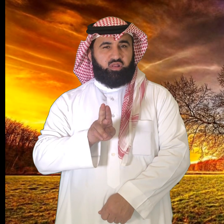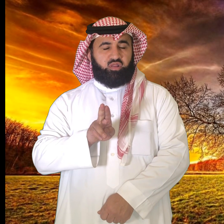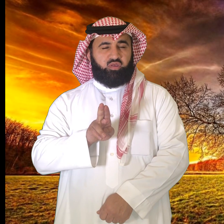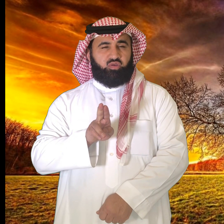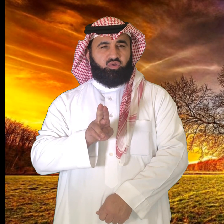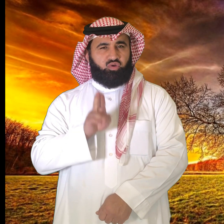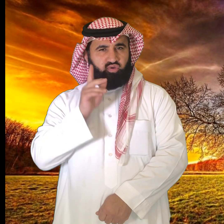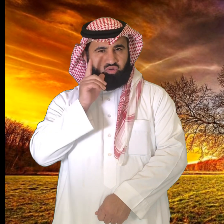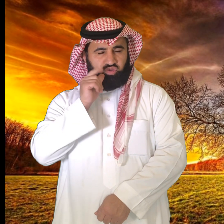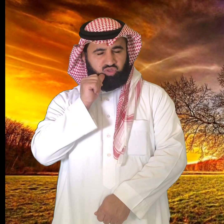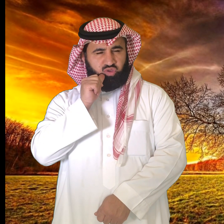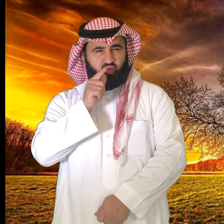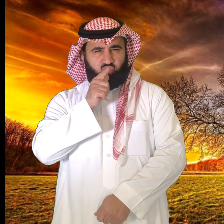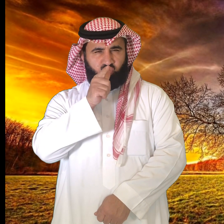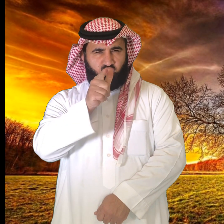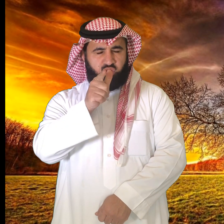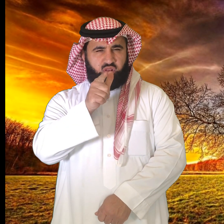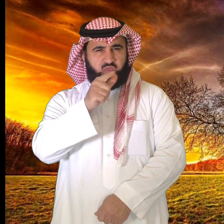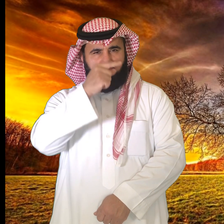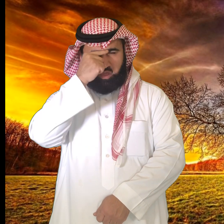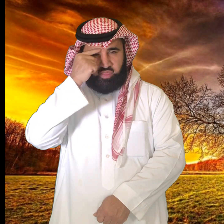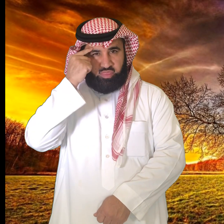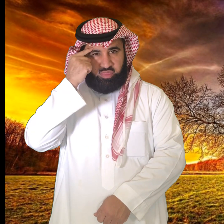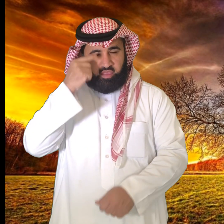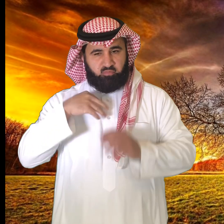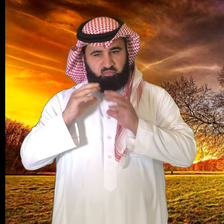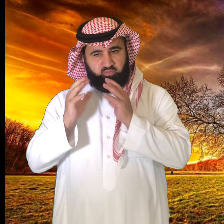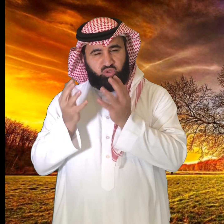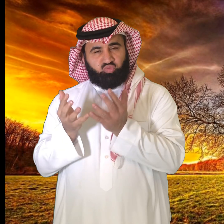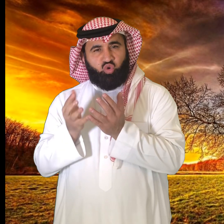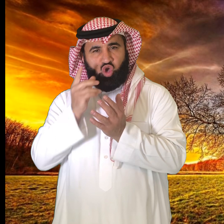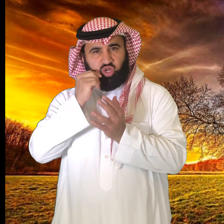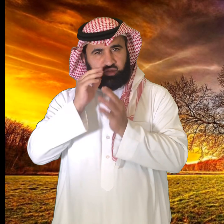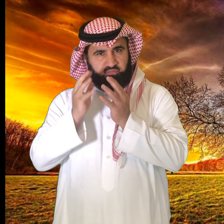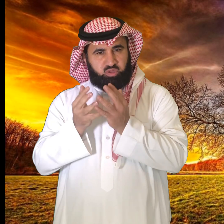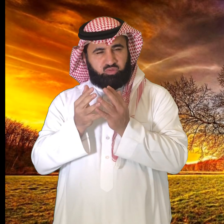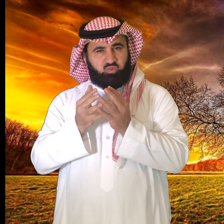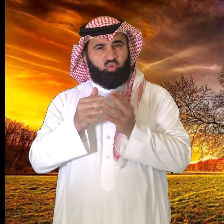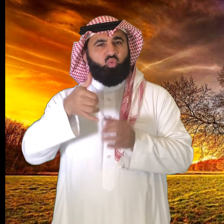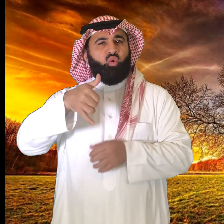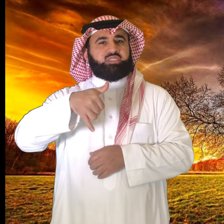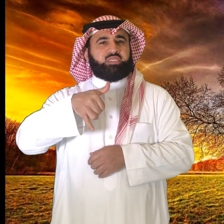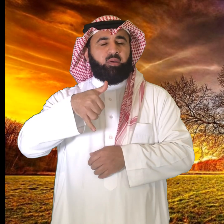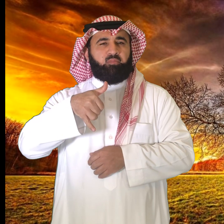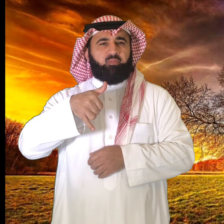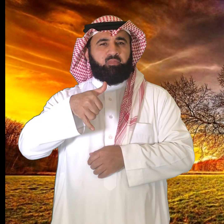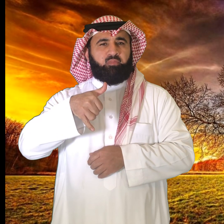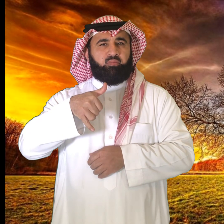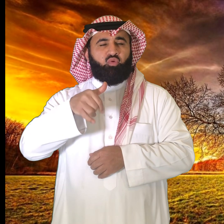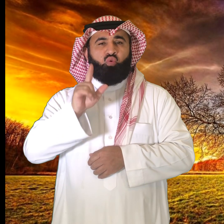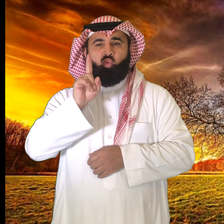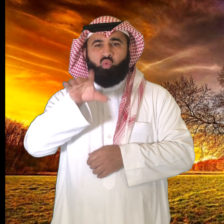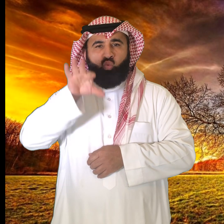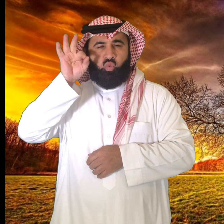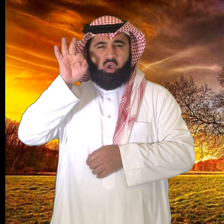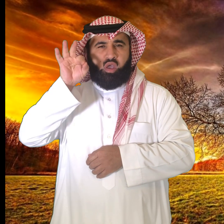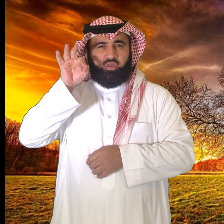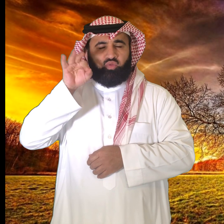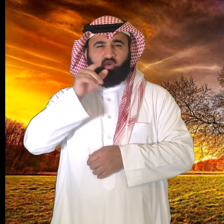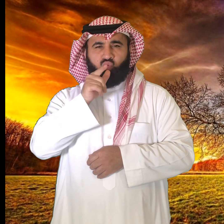هنا سائل يسأل عبر اليوتيوب، يقول فضيلة الشيخ إذا كنا مجموعة في مجموعة واتساب وألقى